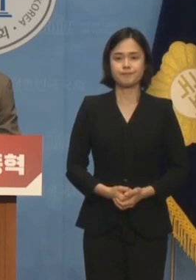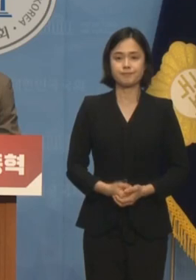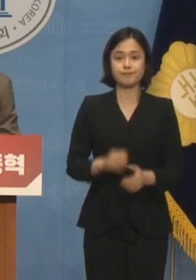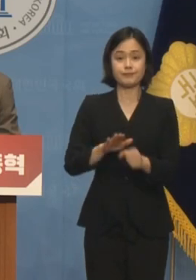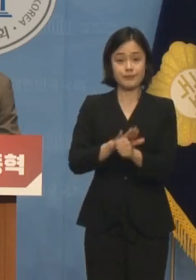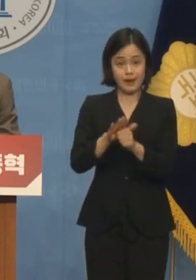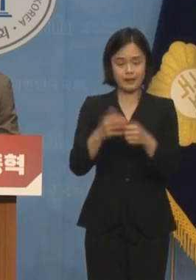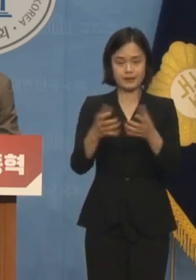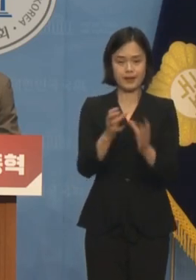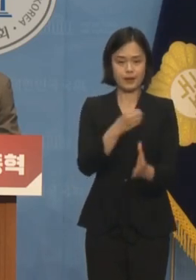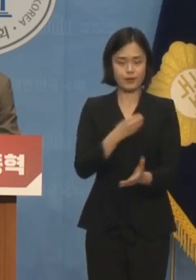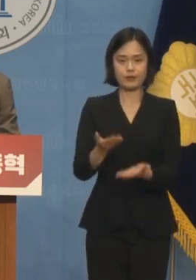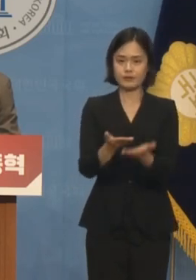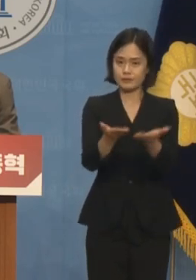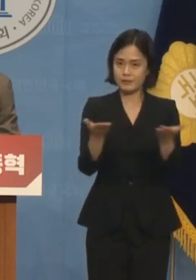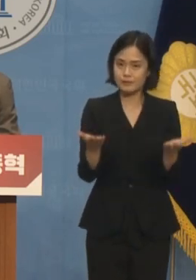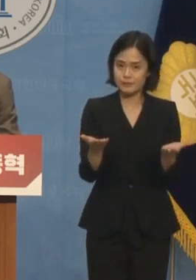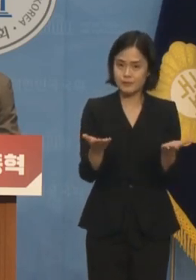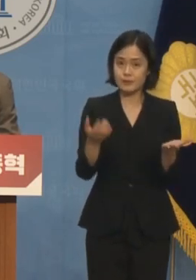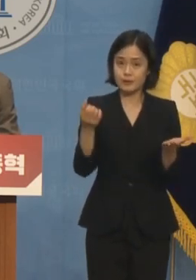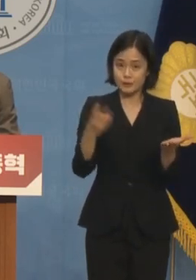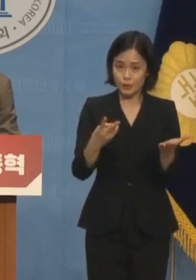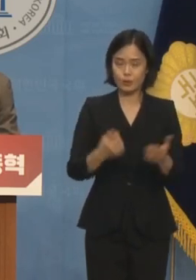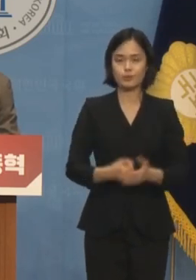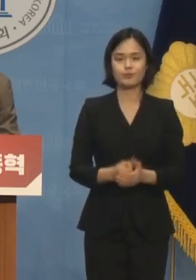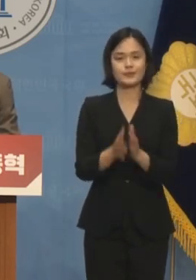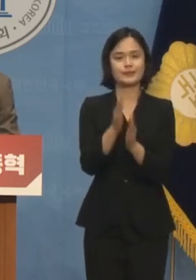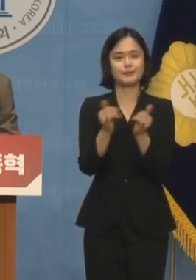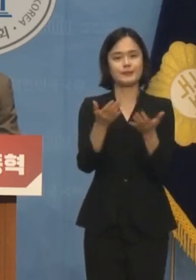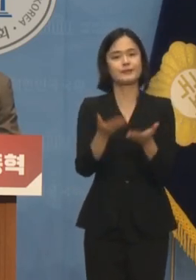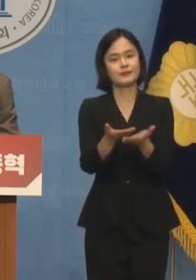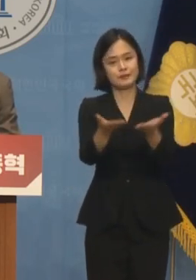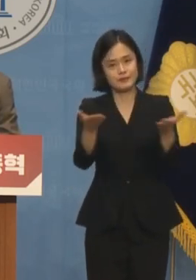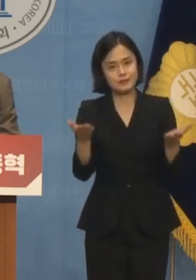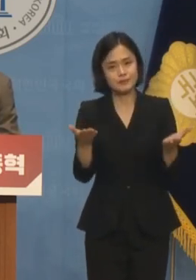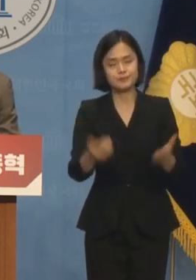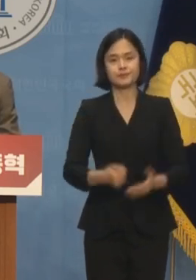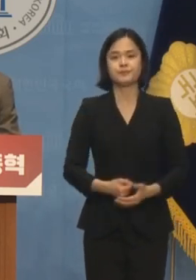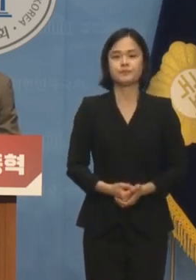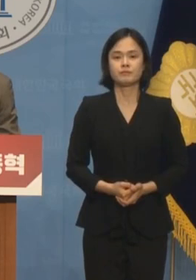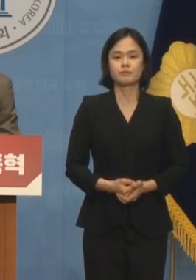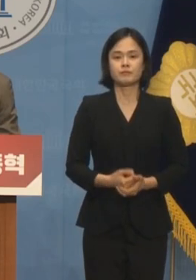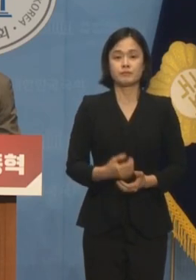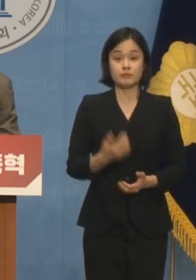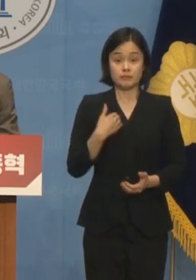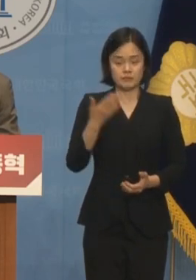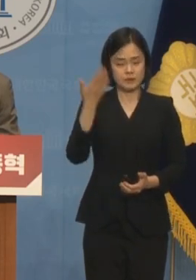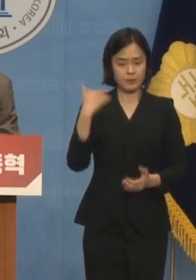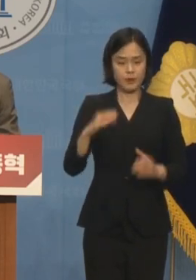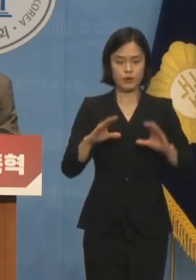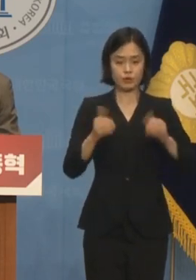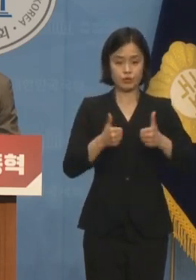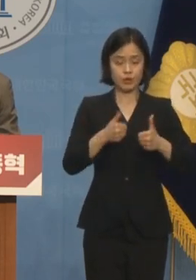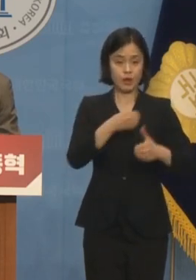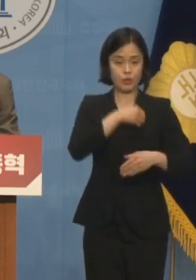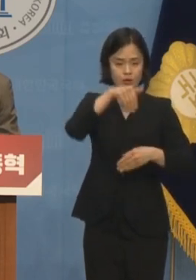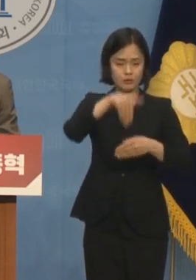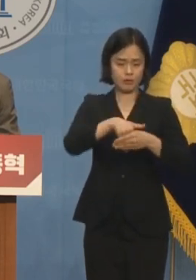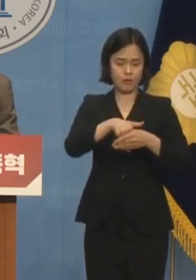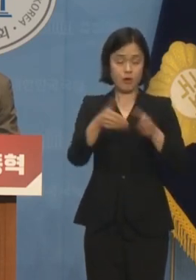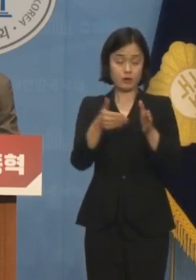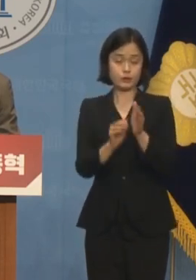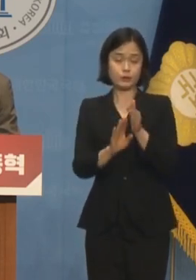사랑하는 당원 여러분 그리고 동료 시민 여러분, 저는 총선이 끝난 이후 많은 날을 고민